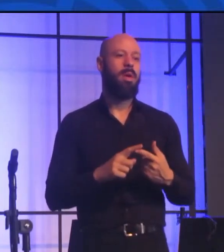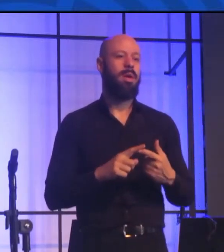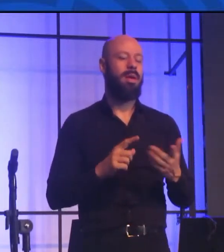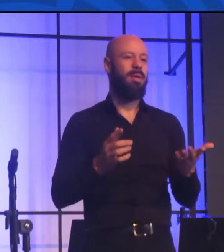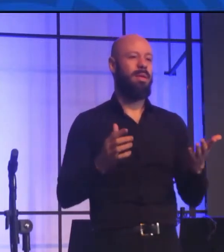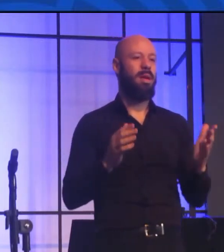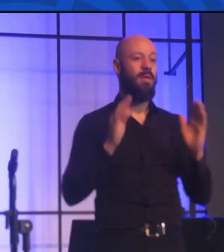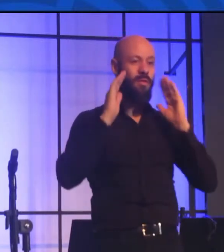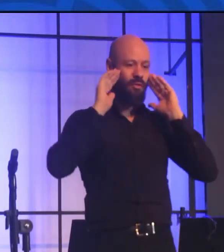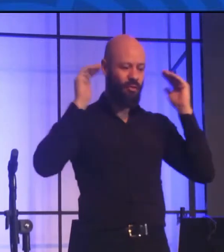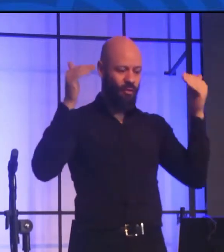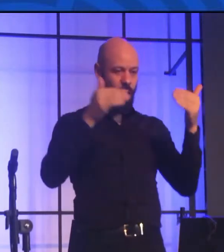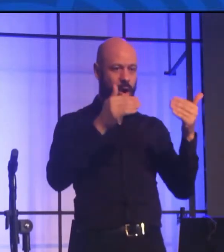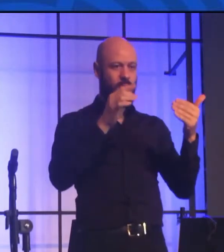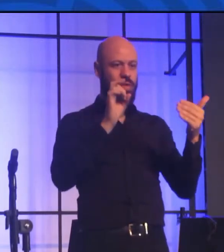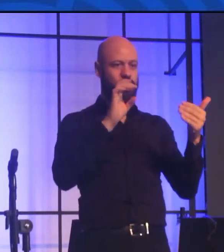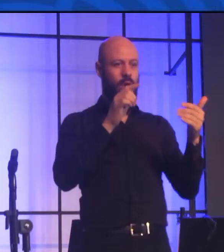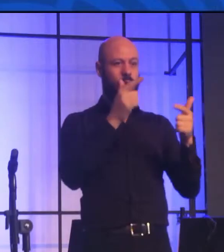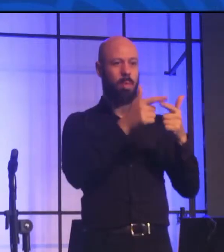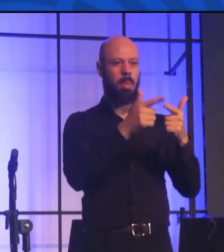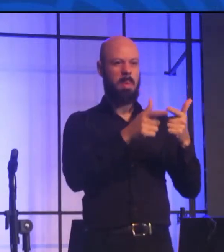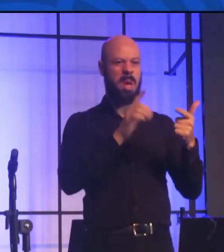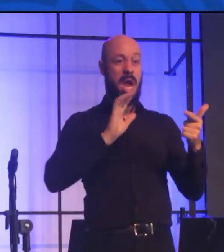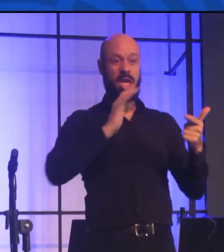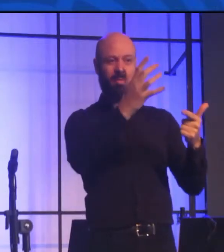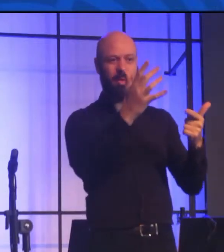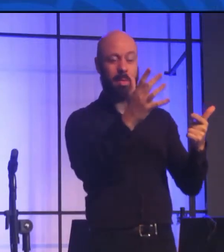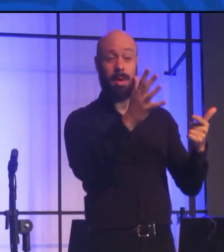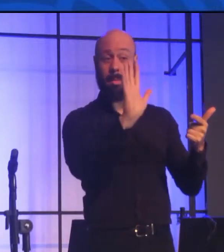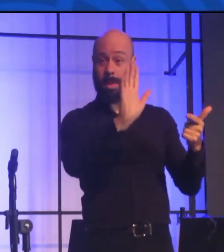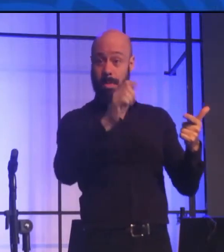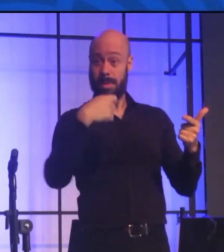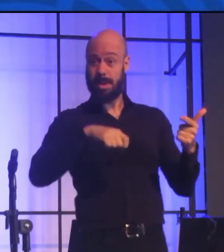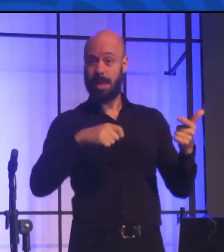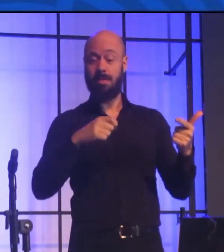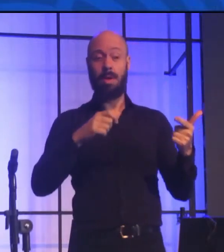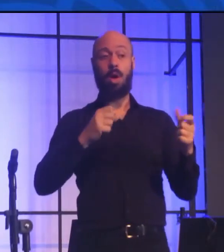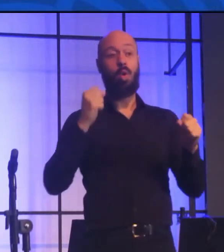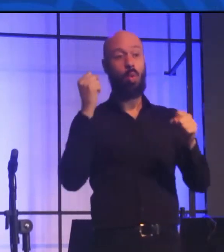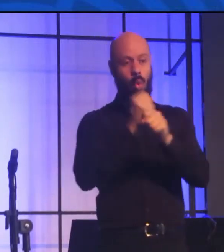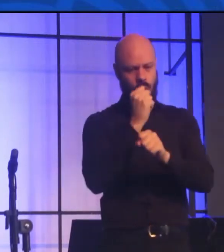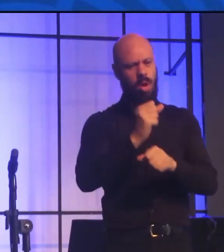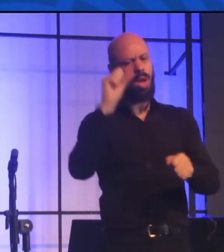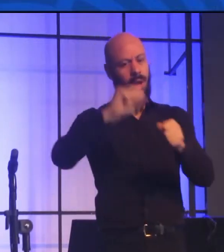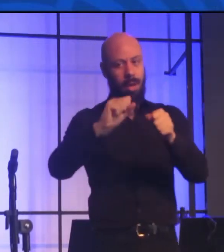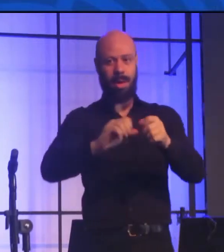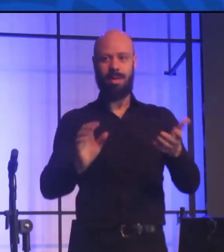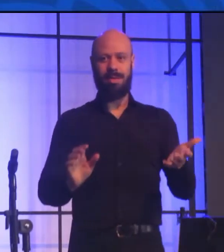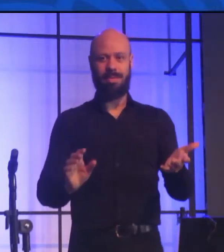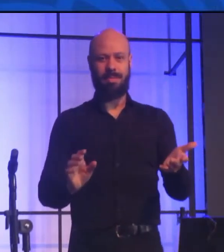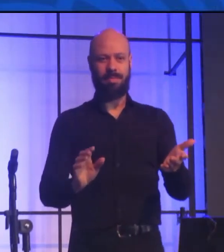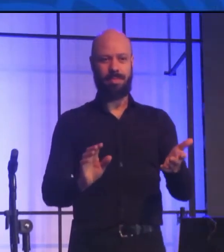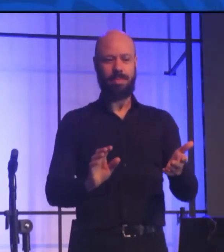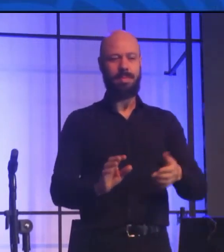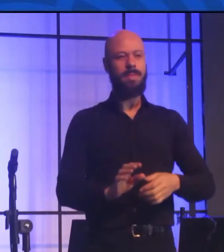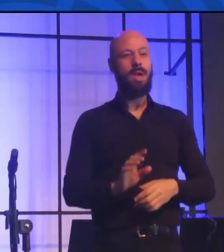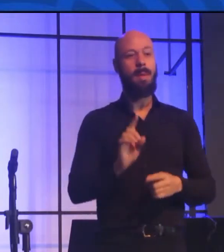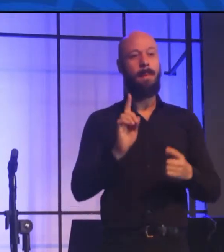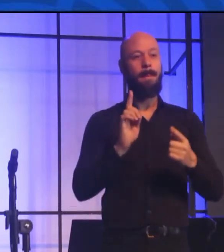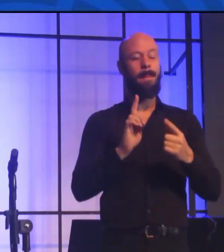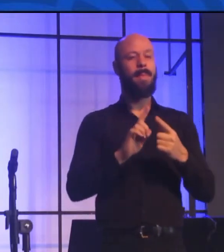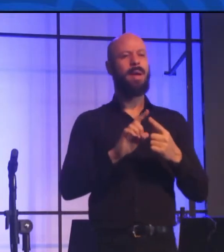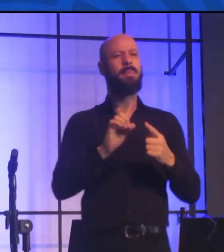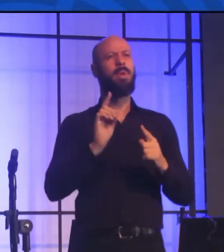plano. É porque você tem apenas a permissão e um